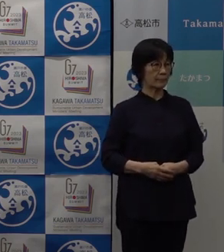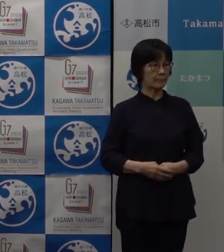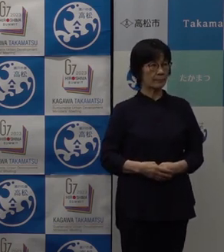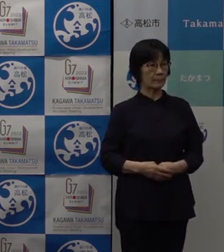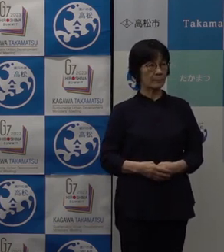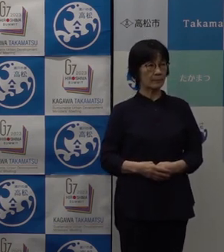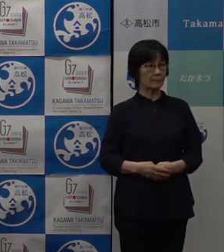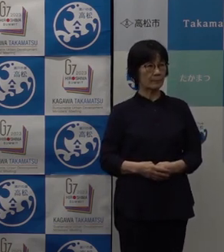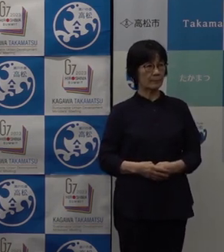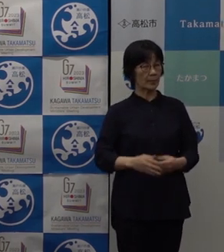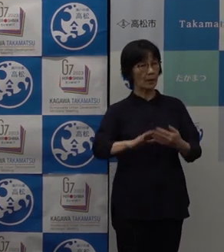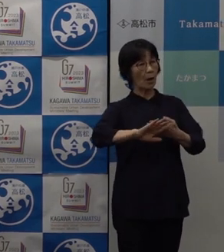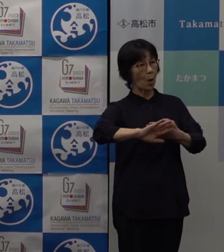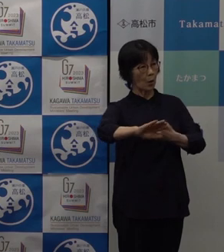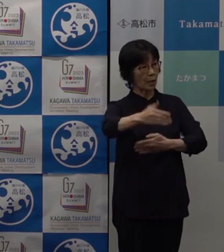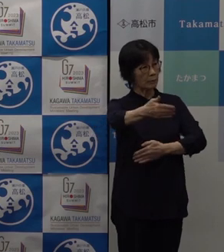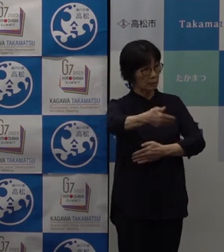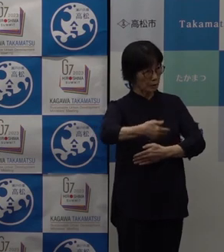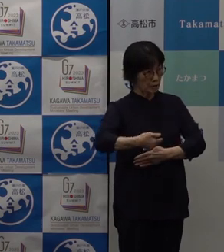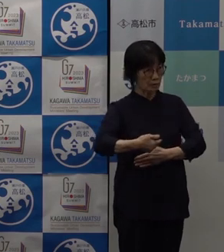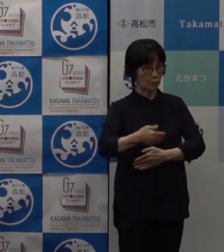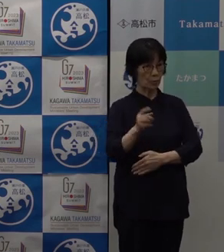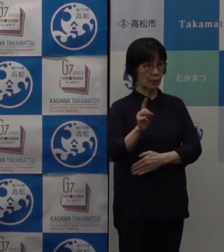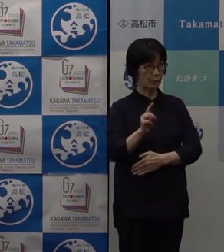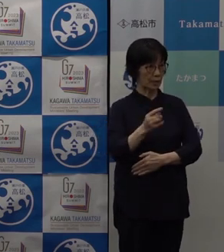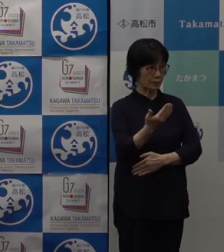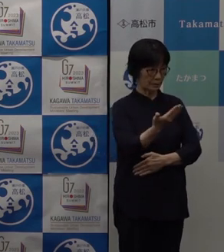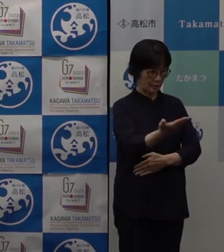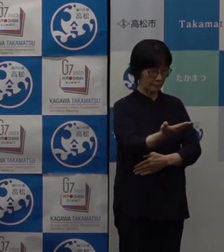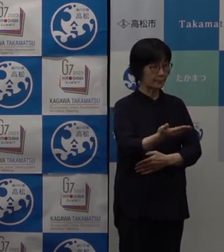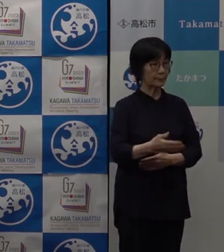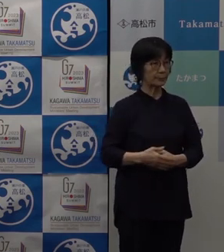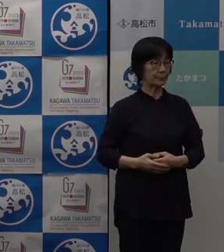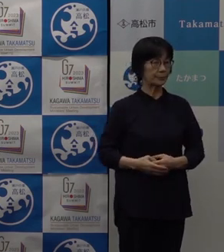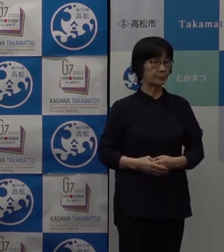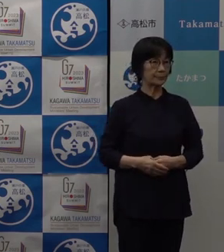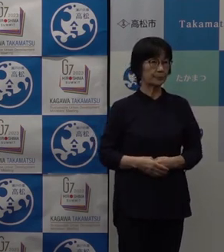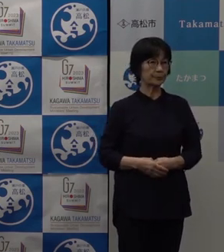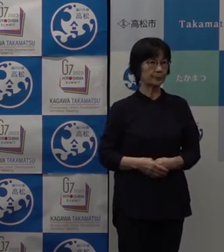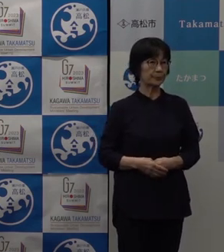では各社からの質問をお願いいたします。質問のある社の方、